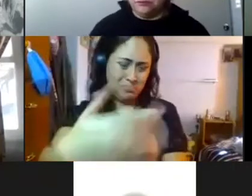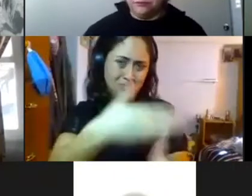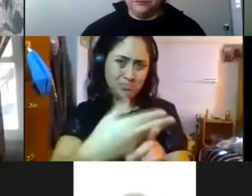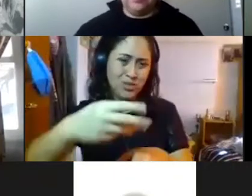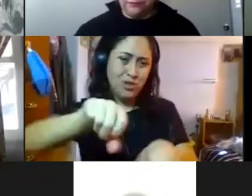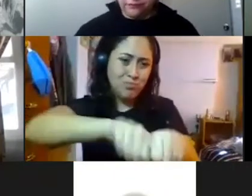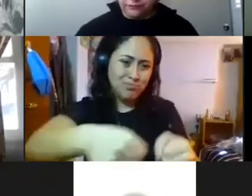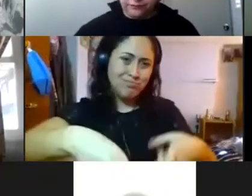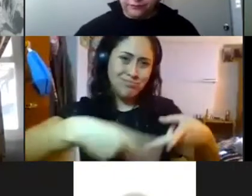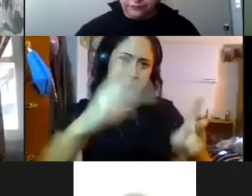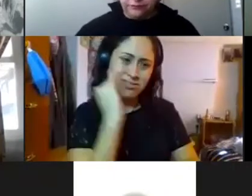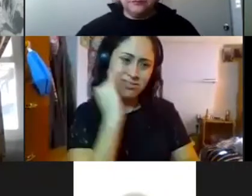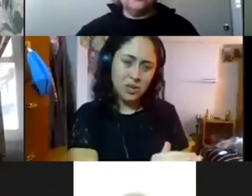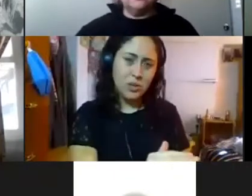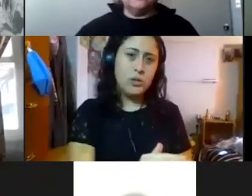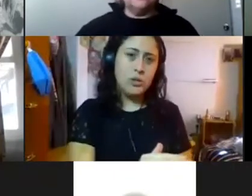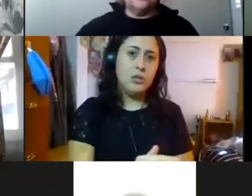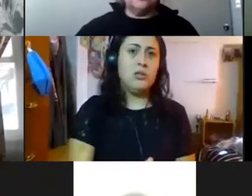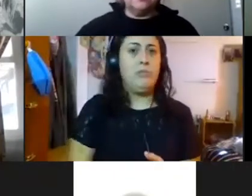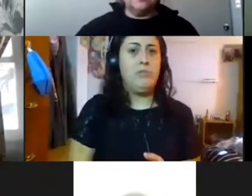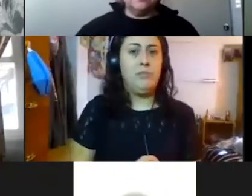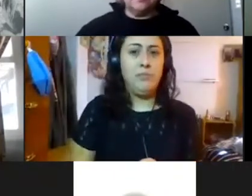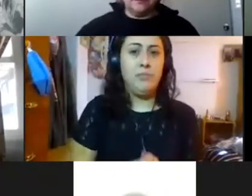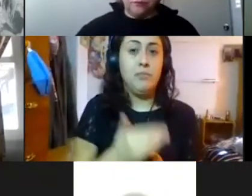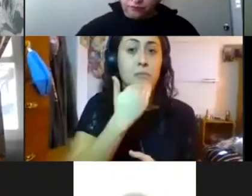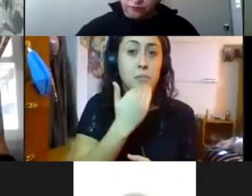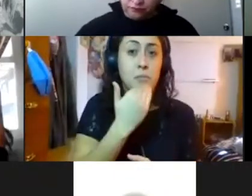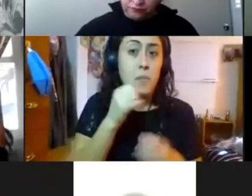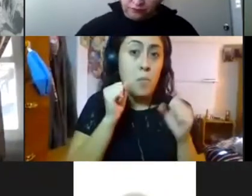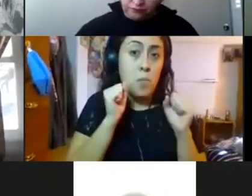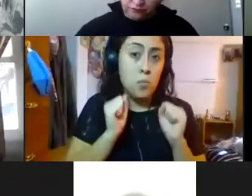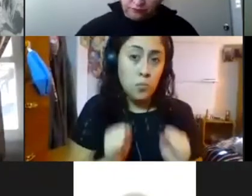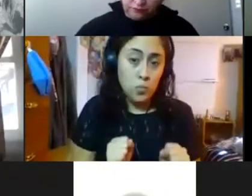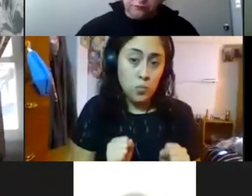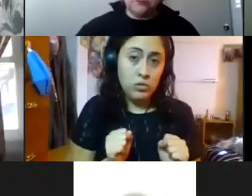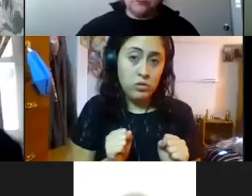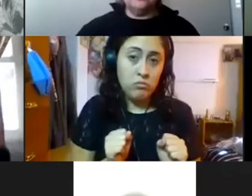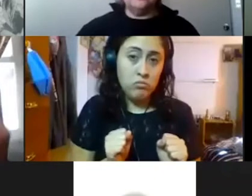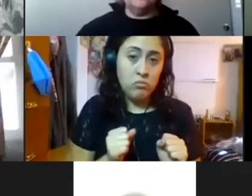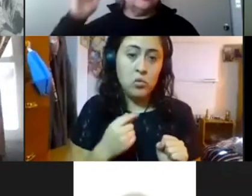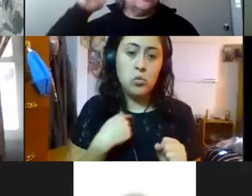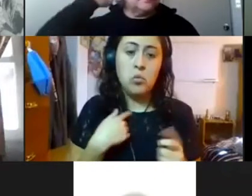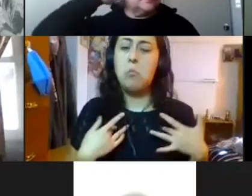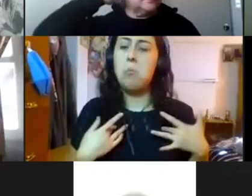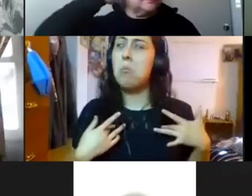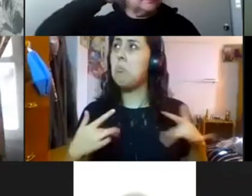derechos fundamentales y también puede que si yo dejo pasar